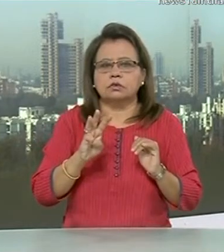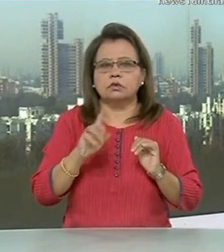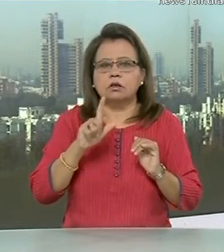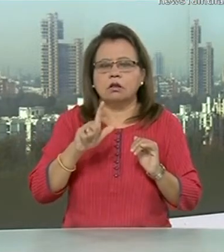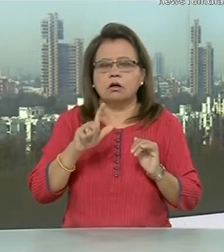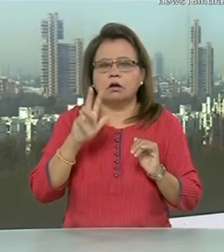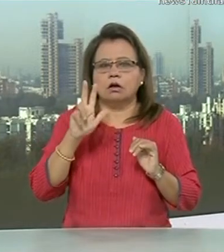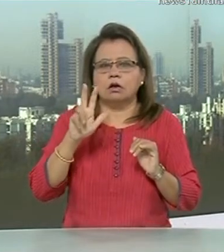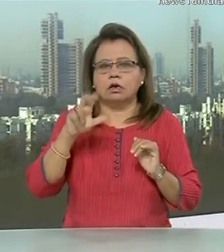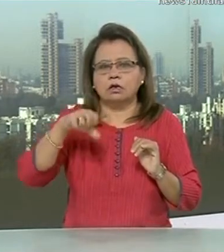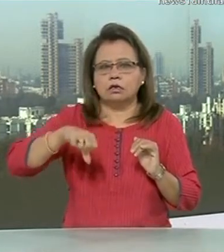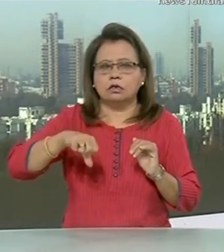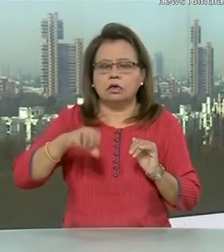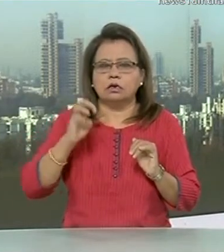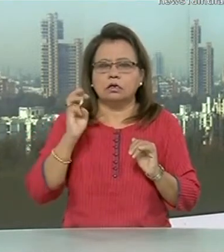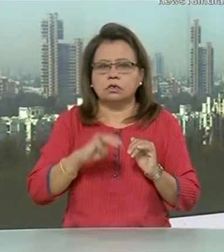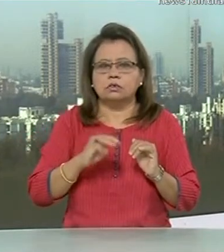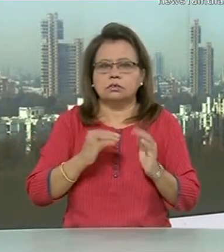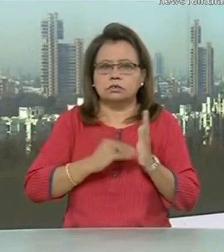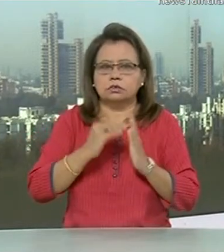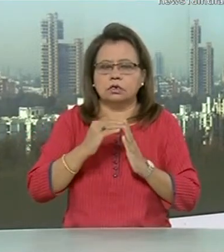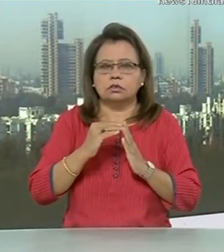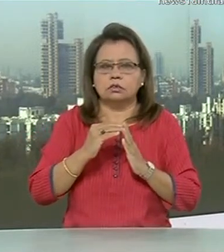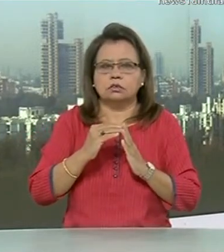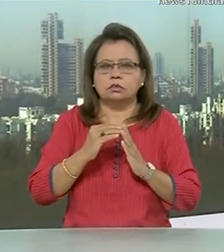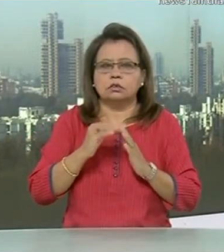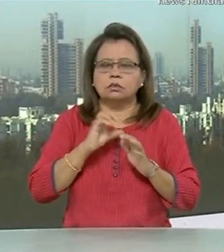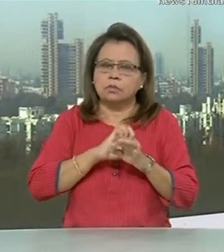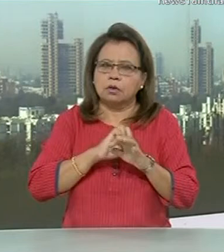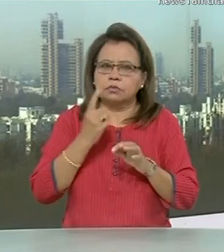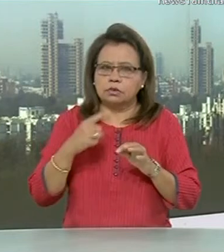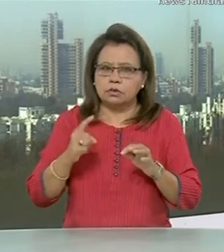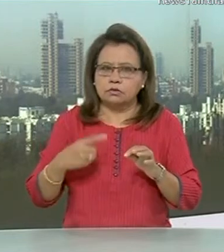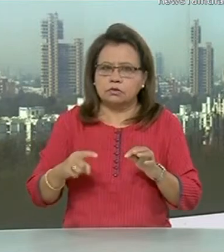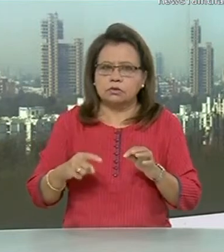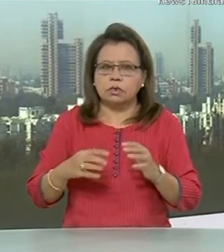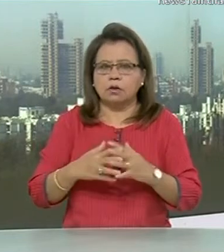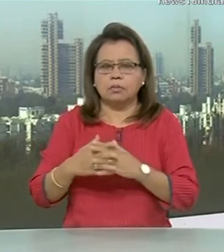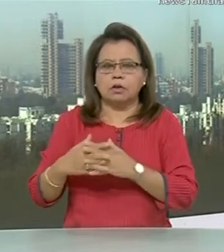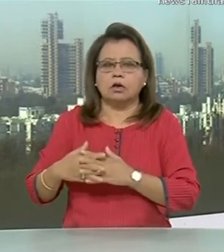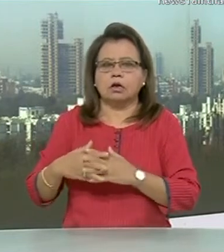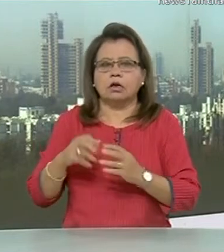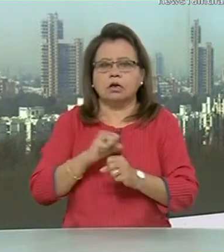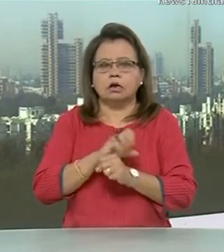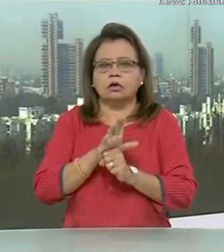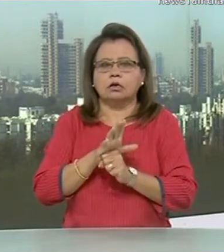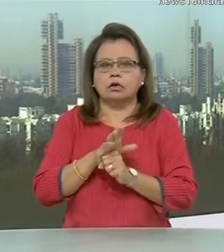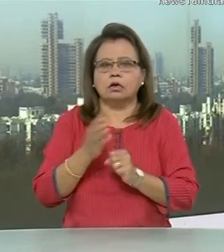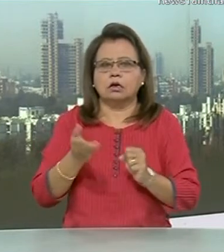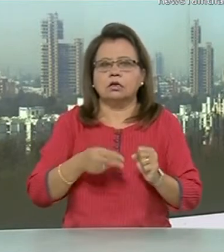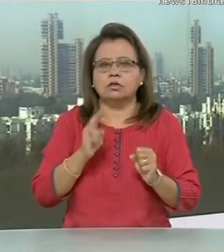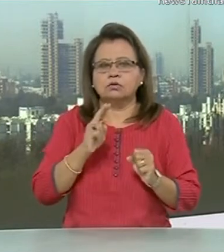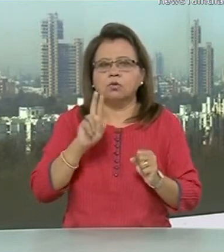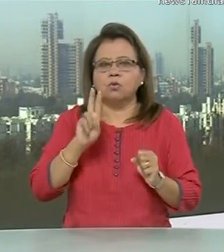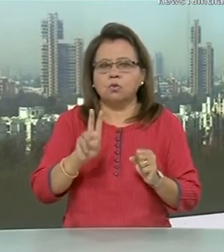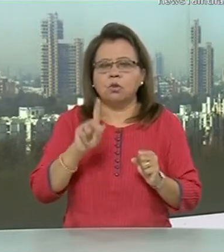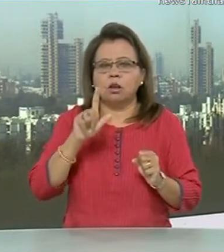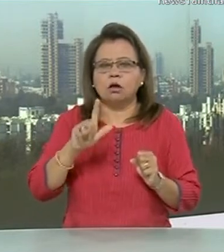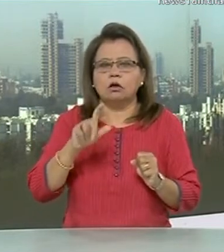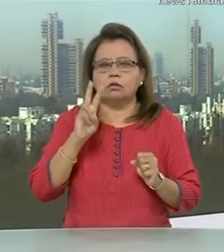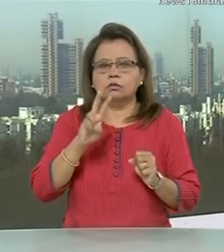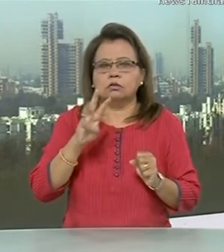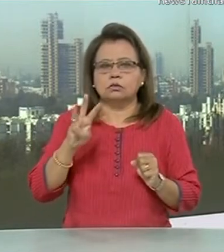लाख 89 हजार से ज्यादा लोग इलाज के बाद स्वस्थ नियुक्त संक्रमण के कारण 2 लाख